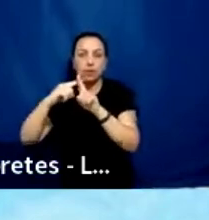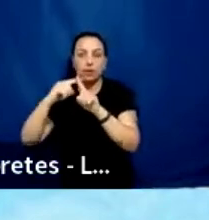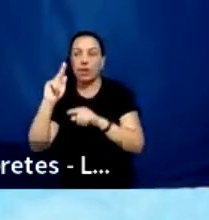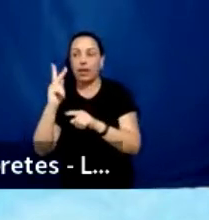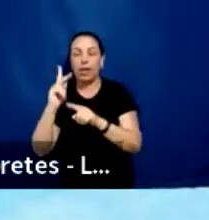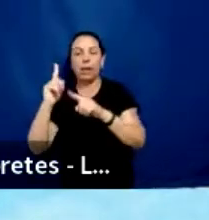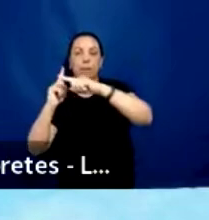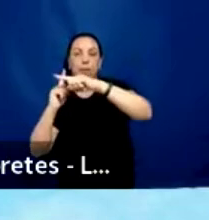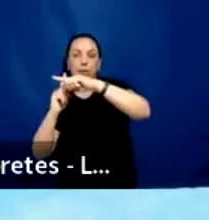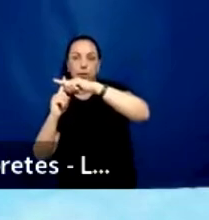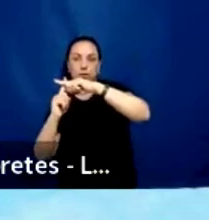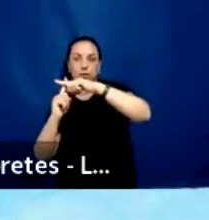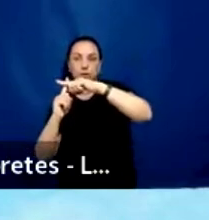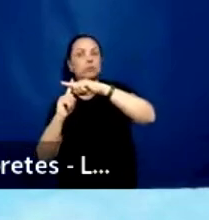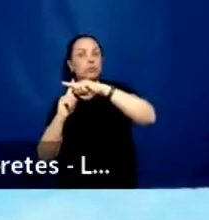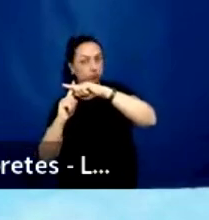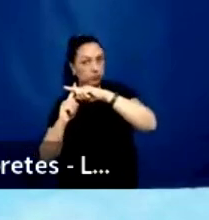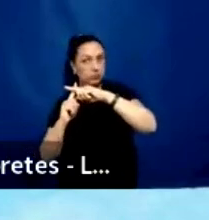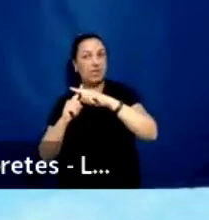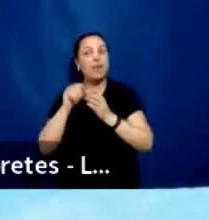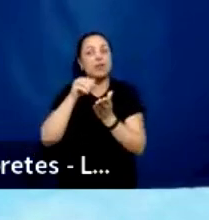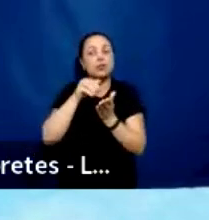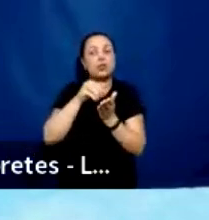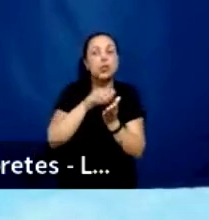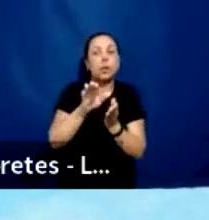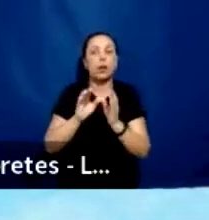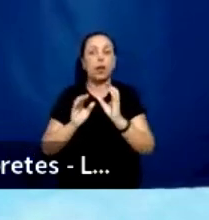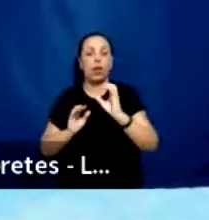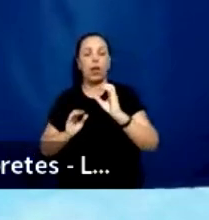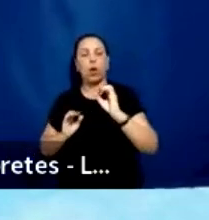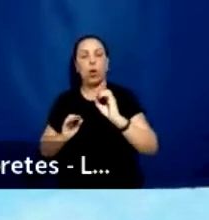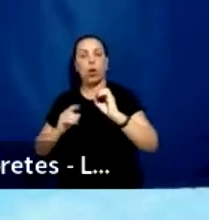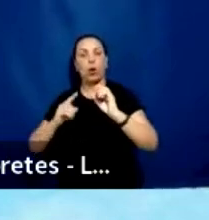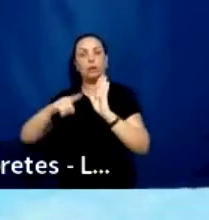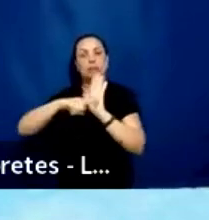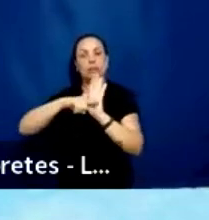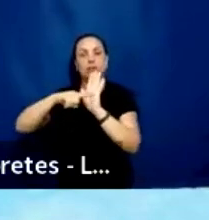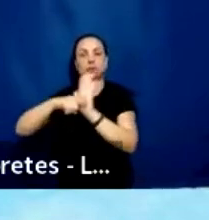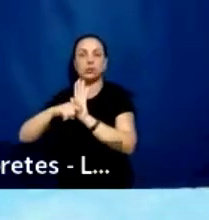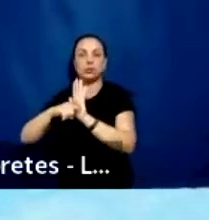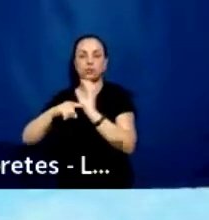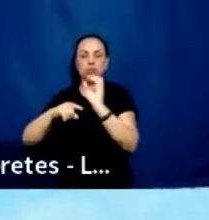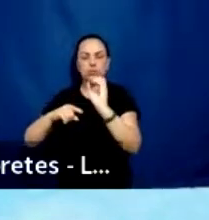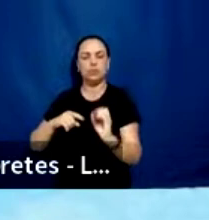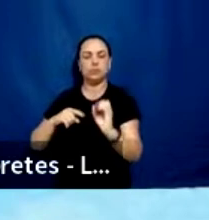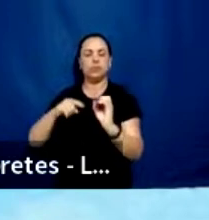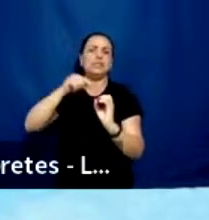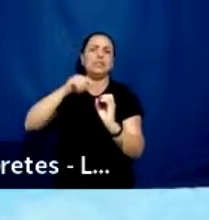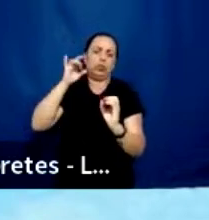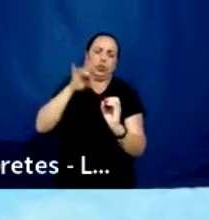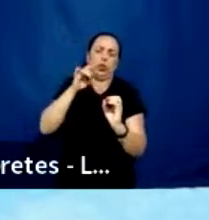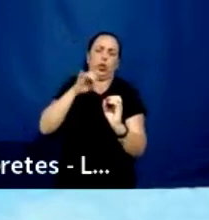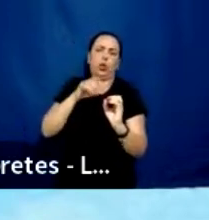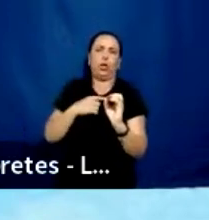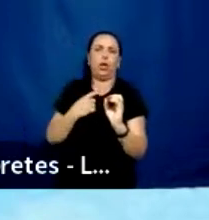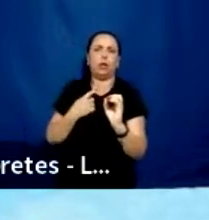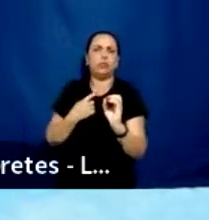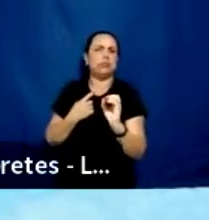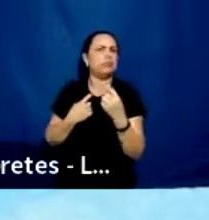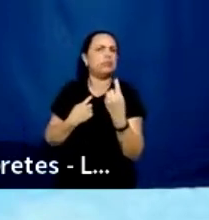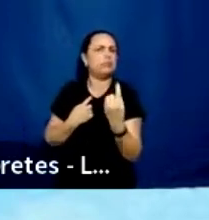neutralizados com esses íons de hidrogênio, formando então uma nova molécula de água. Ou seja, vai